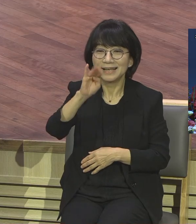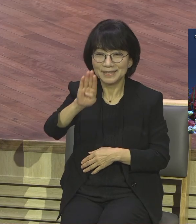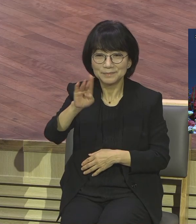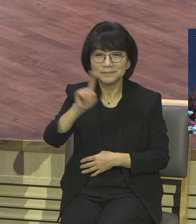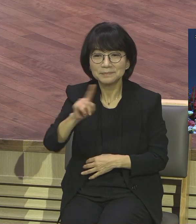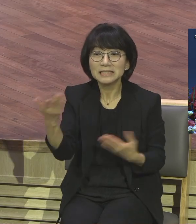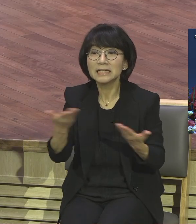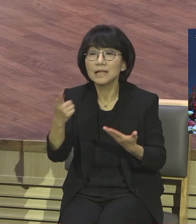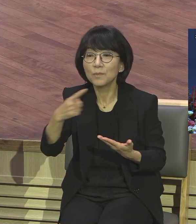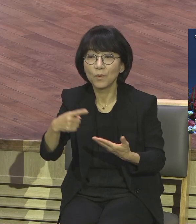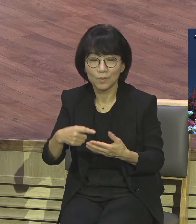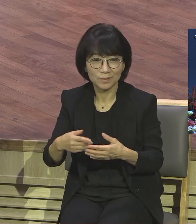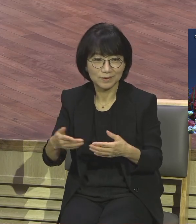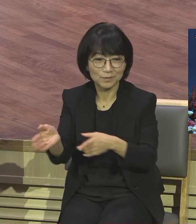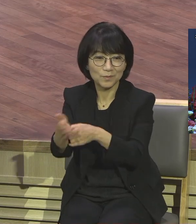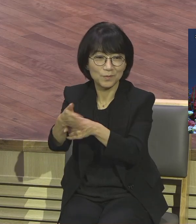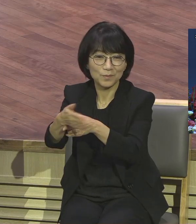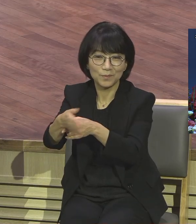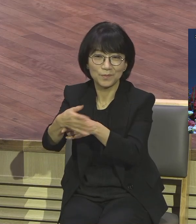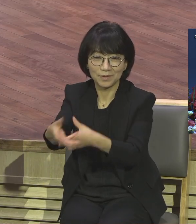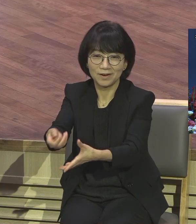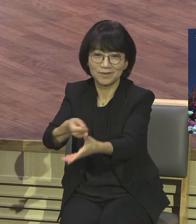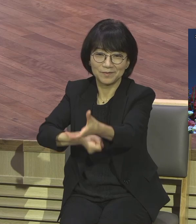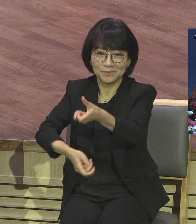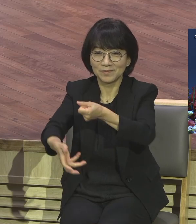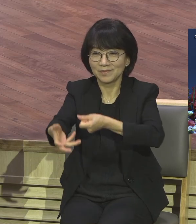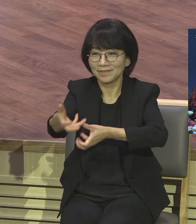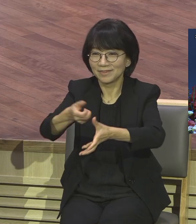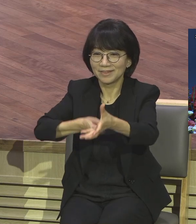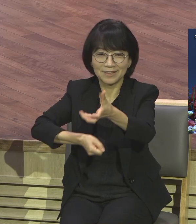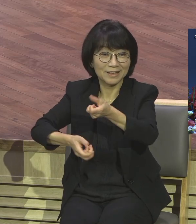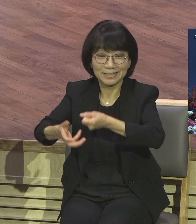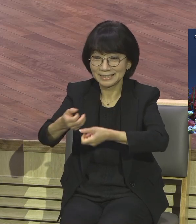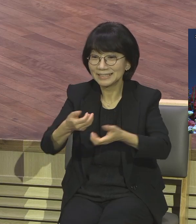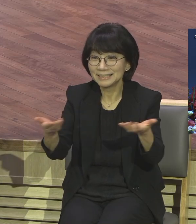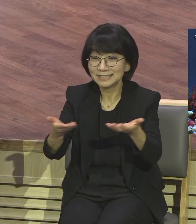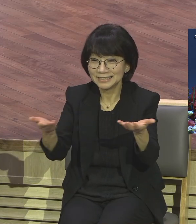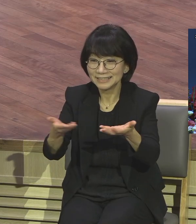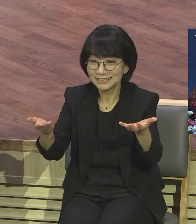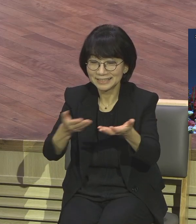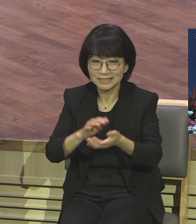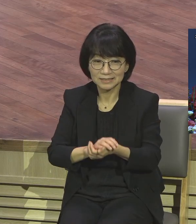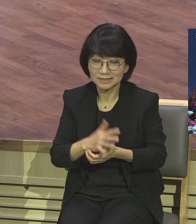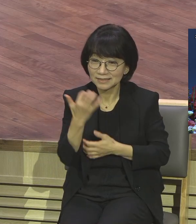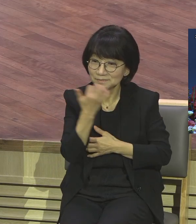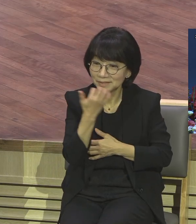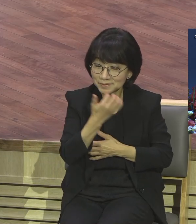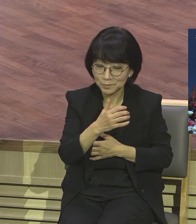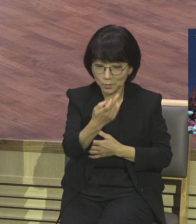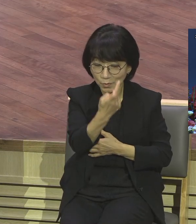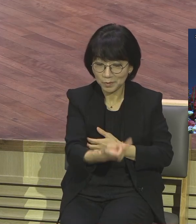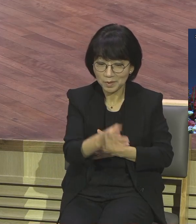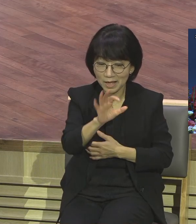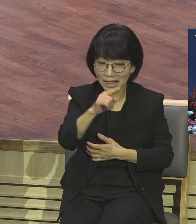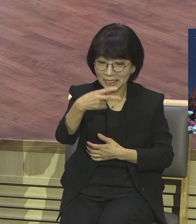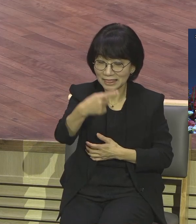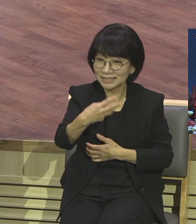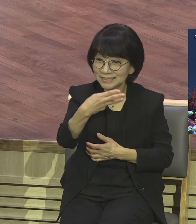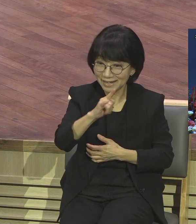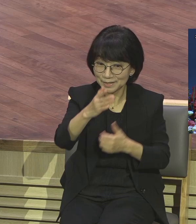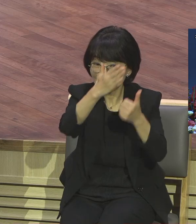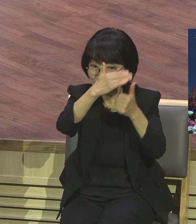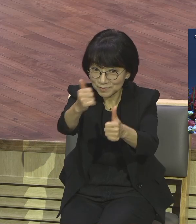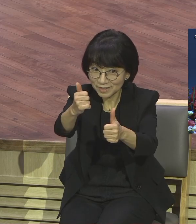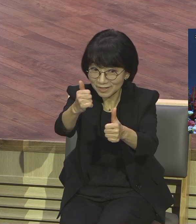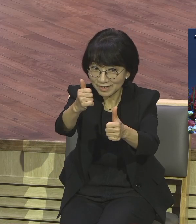직업이에요. 어부예요, 어부. 베드로와 안드레가 예수님의 부르심을 받고 제자가 되기로 결심한 다음 날, 그